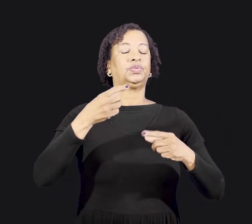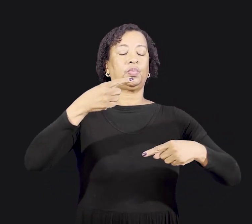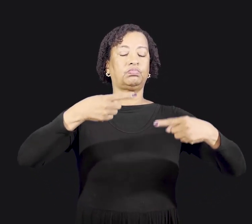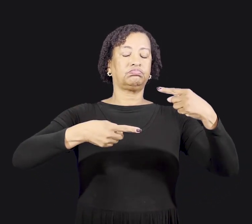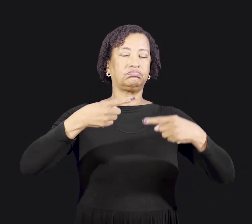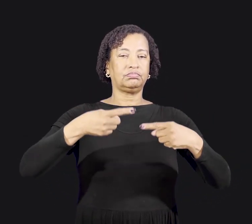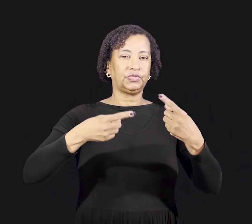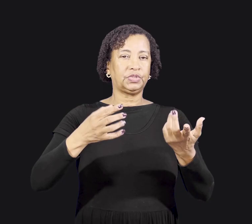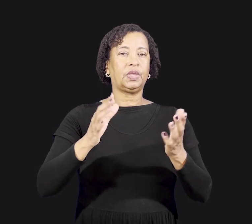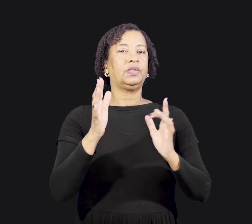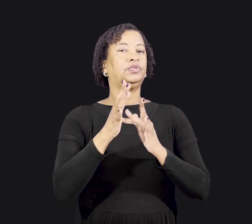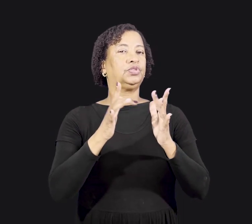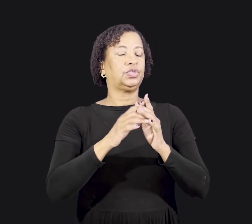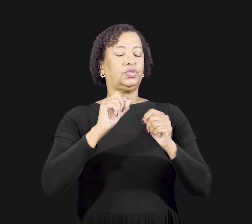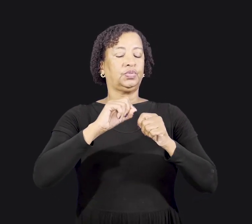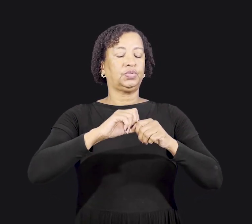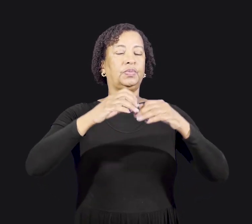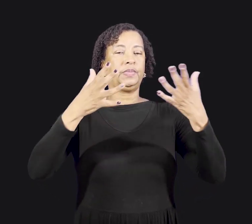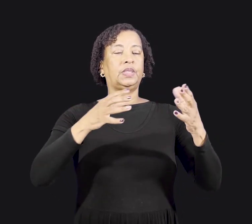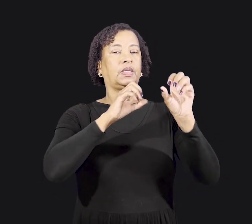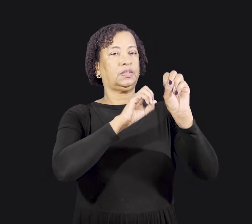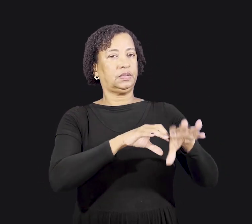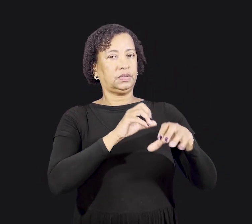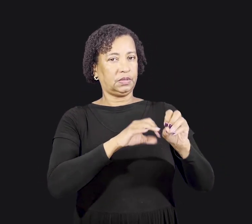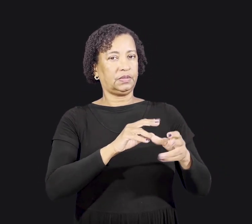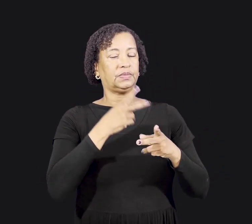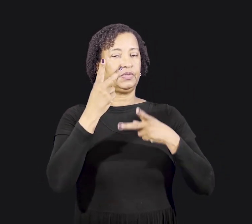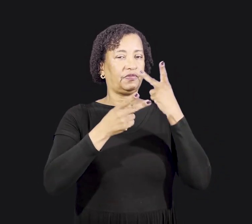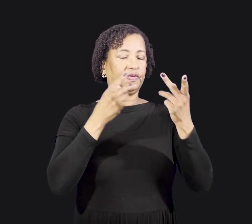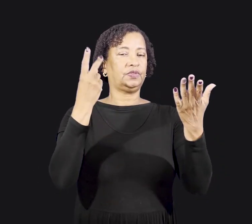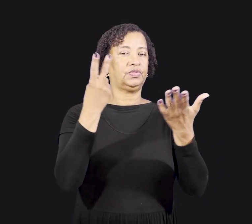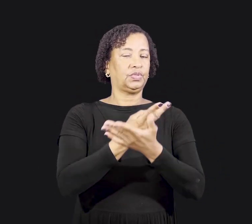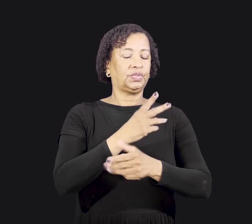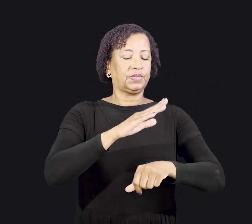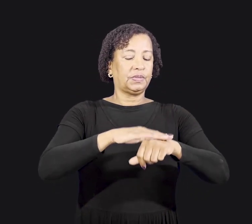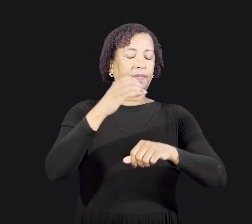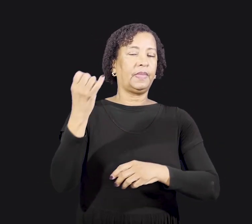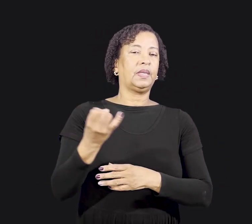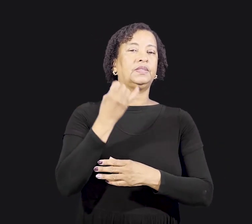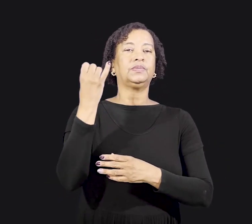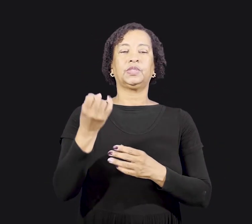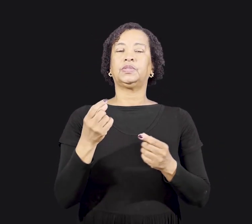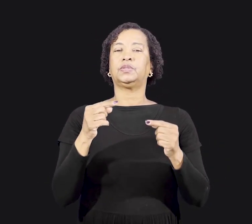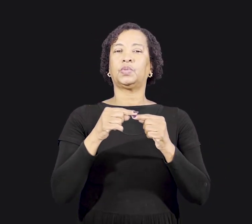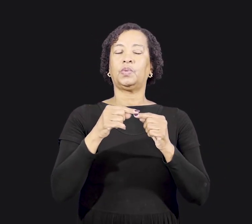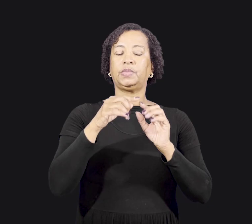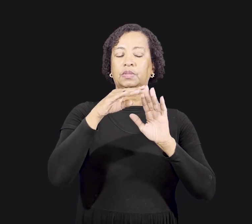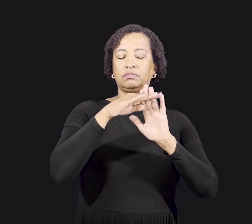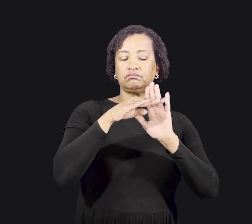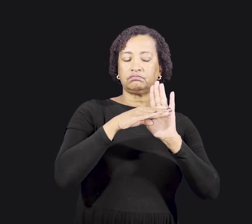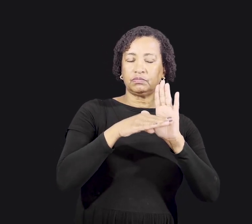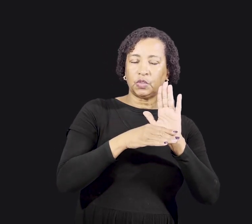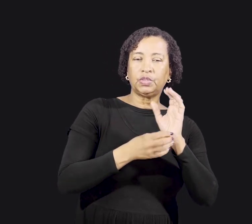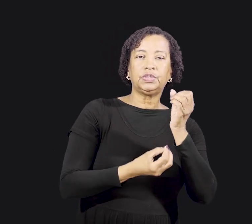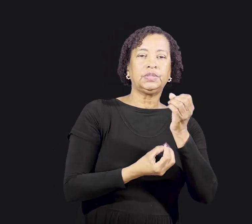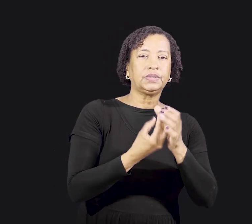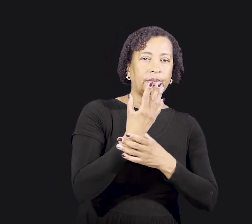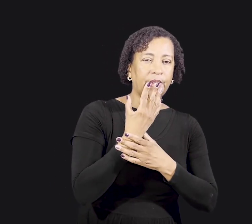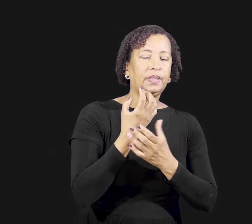seus milagres e ensinamentos. Abordaremos esses acontecimentos mais importantes de acordo com a ordem que eles aparecem no